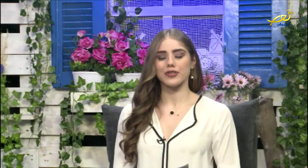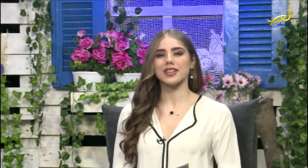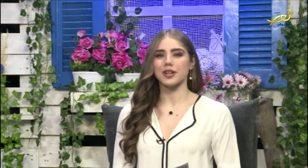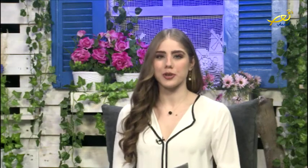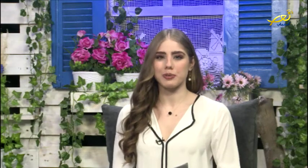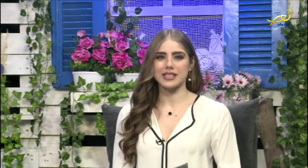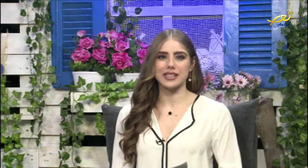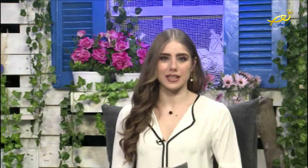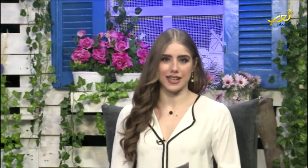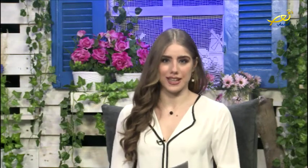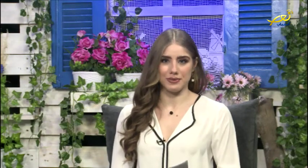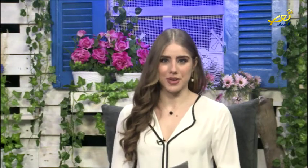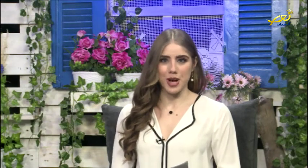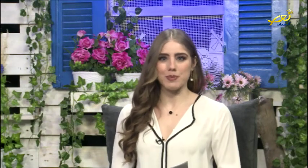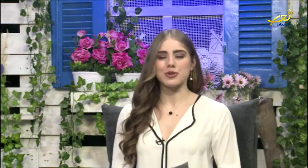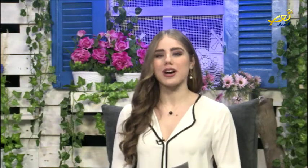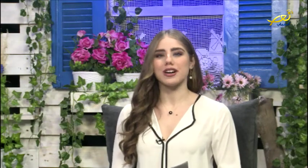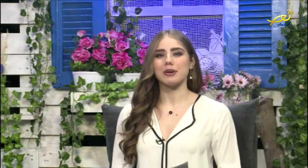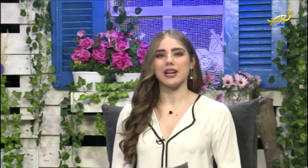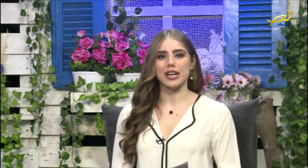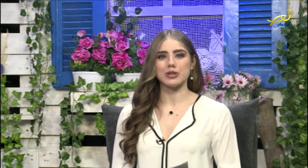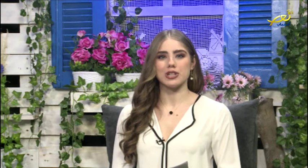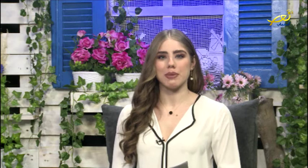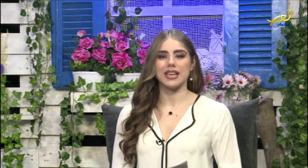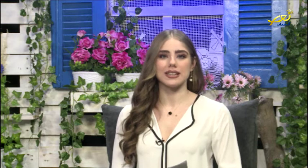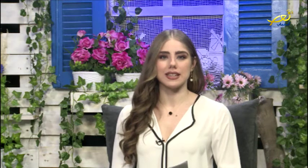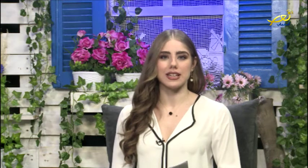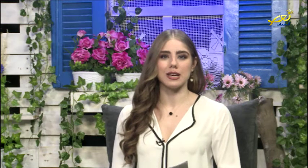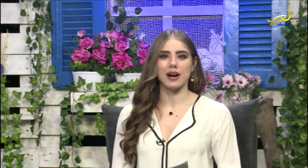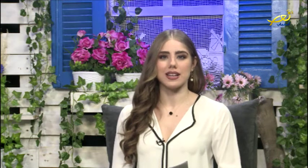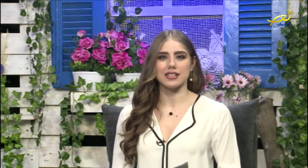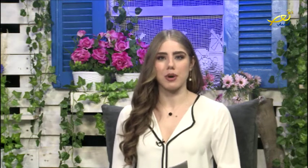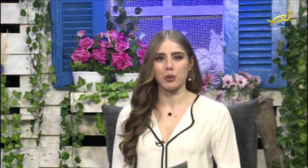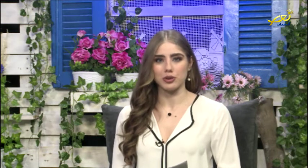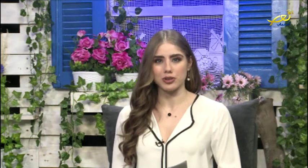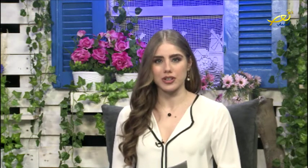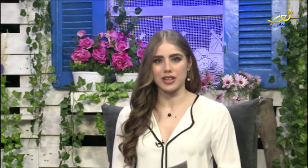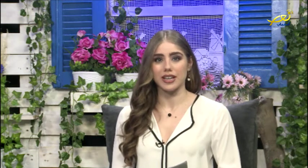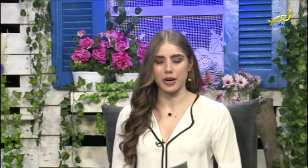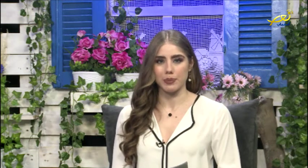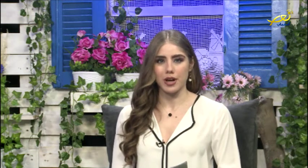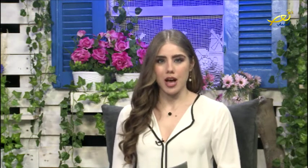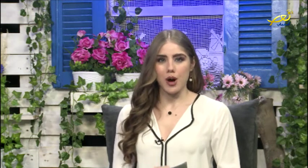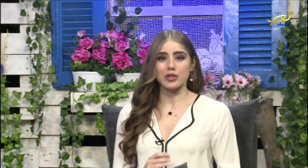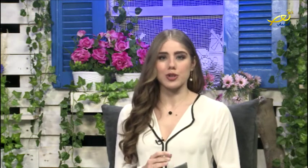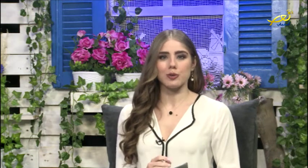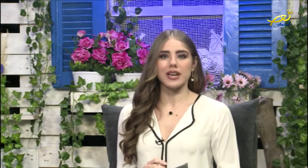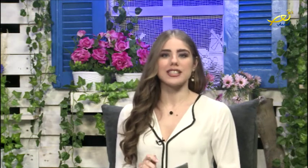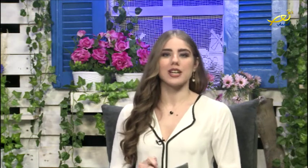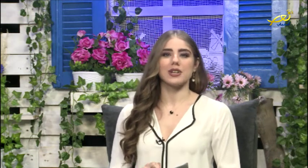ضيفتنا اليوم استثنائية، مشوارها بلش بجمعية التدريب على السمع والنطق إيراب، والصعوبات اللي